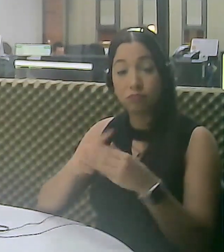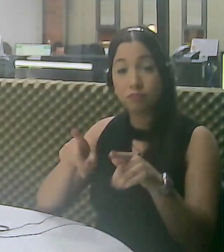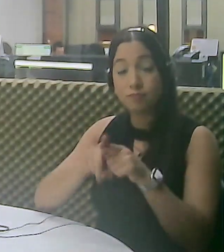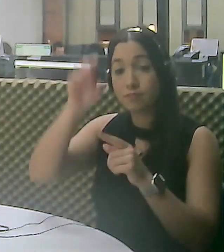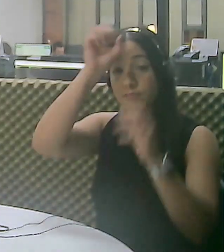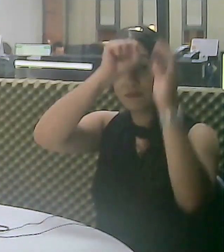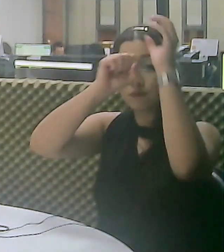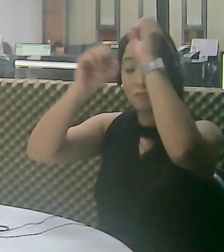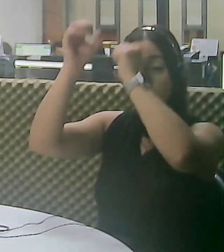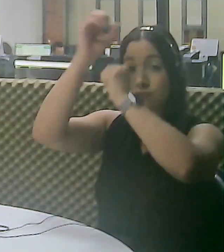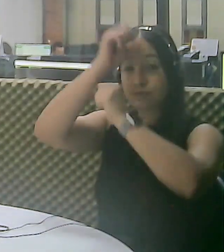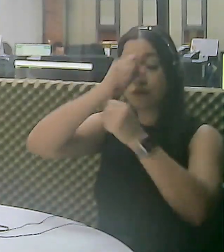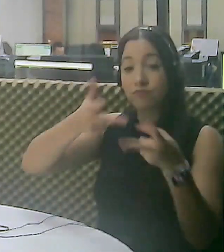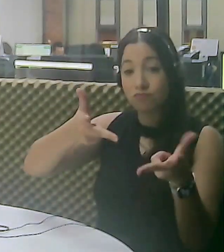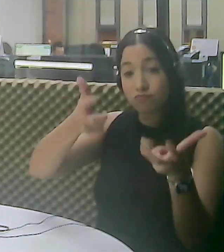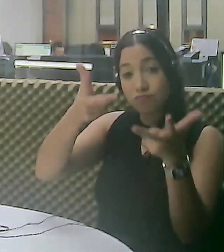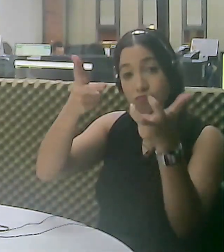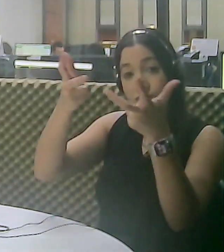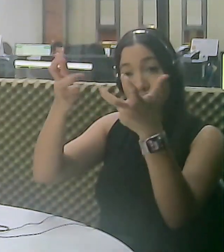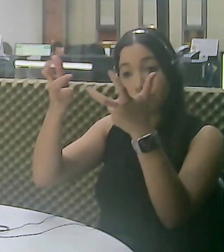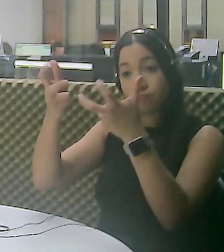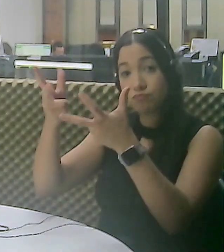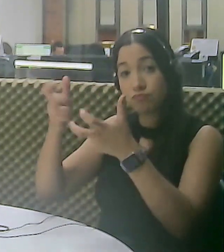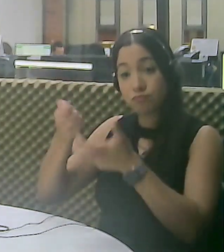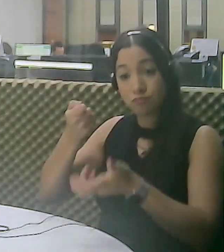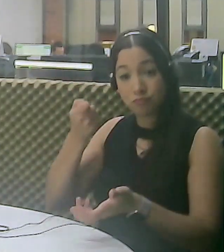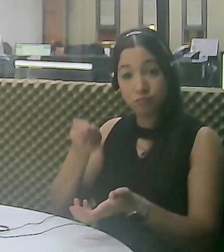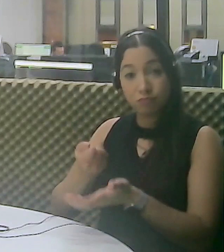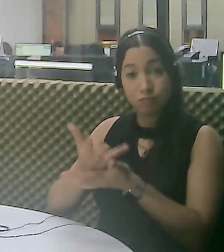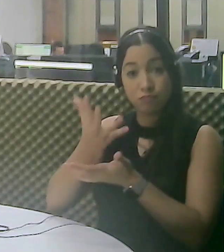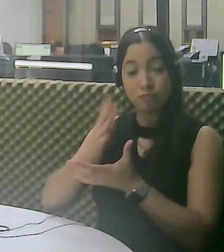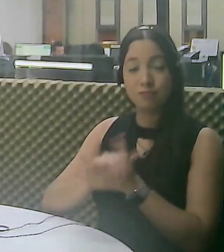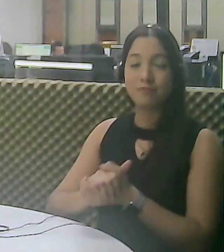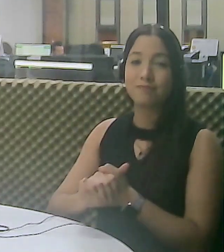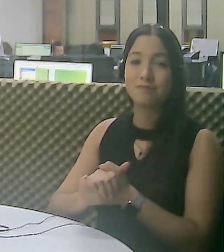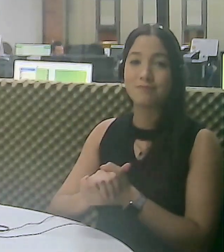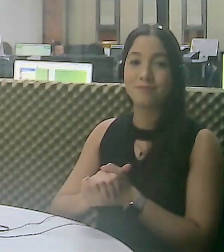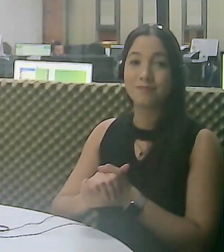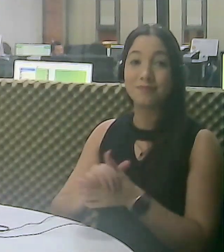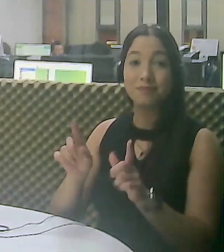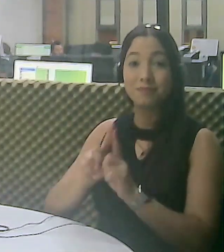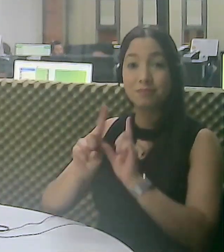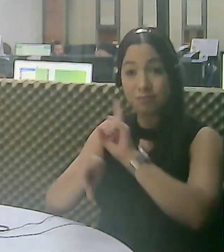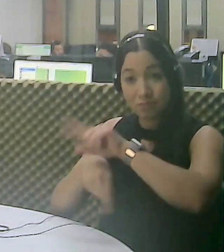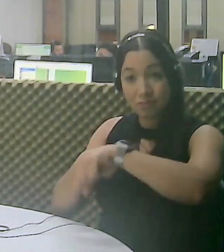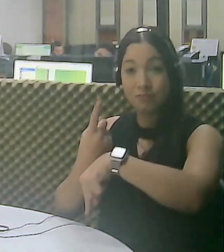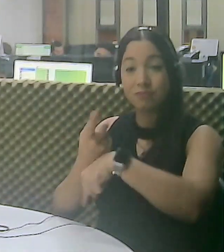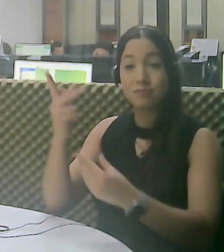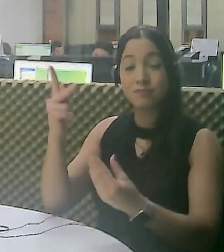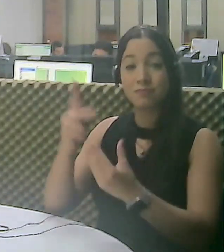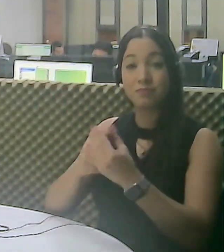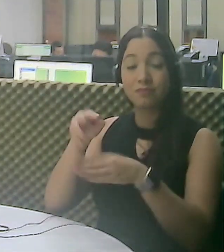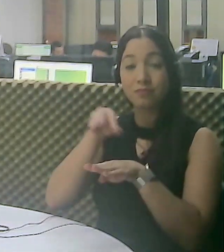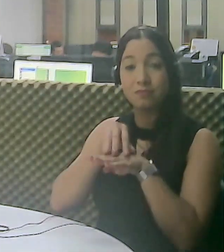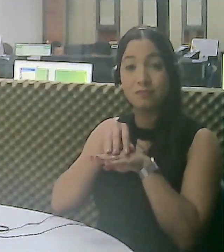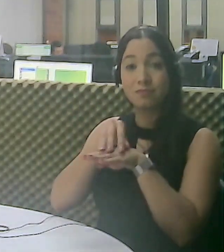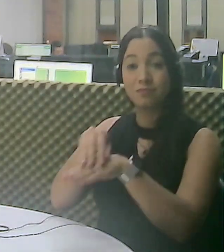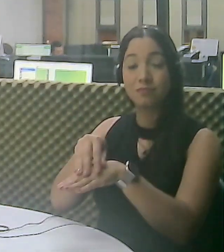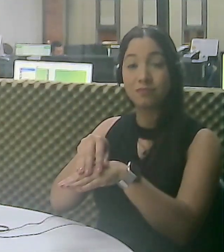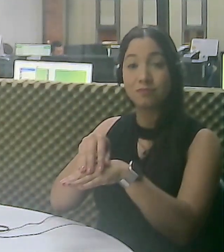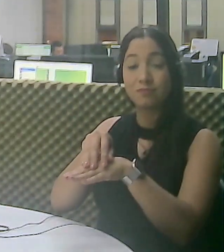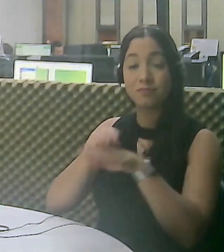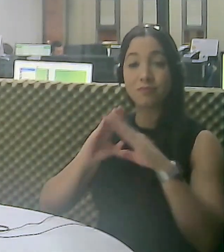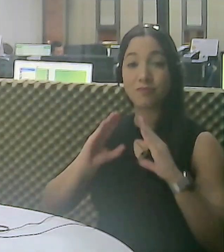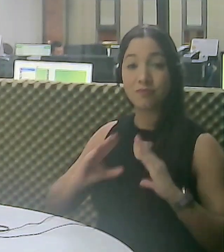aprender o que se deve observar quando estivermos efetuando compras. Vamos além, o Procomóvel vai estar na Praça